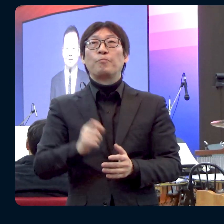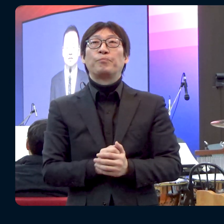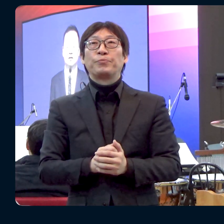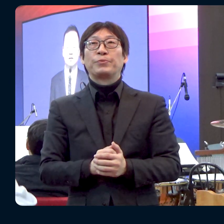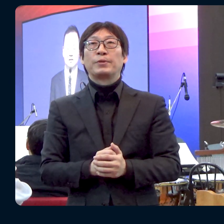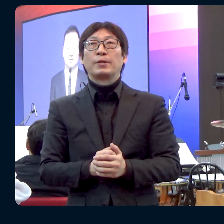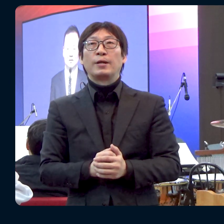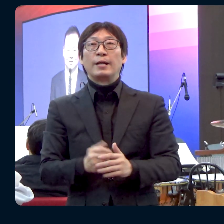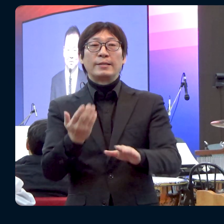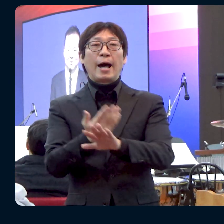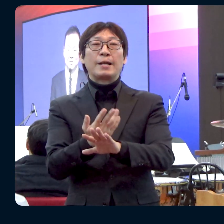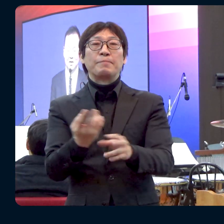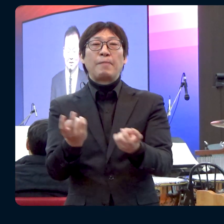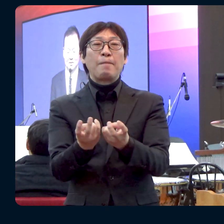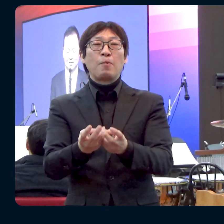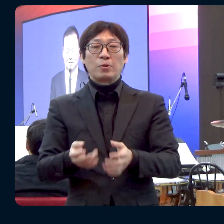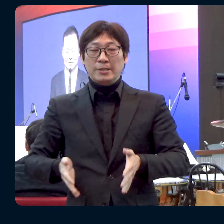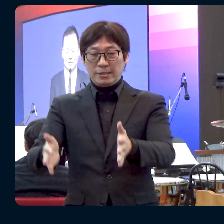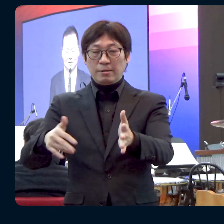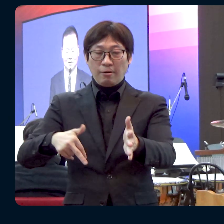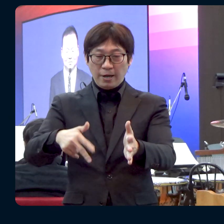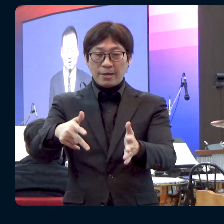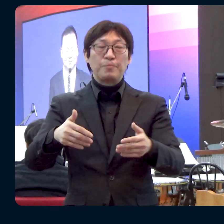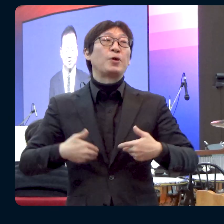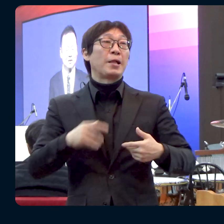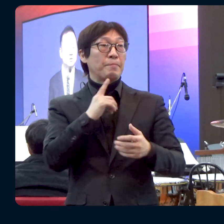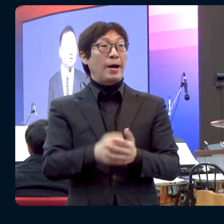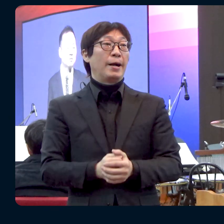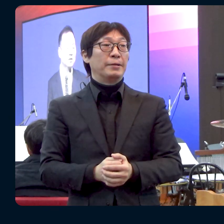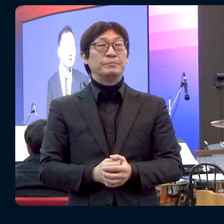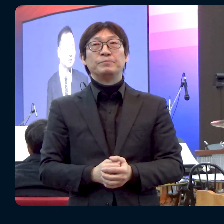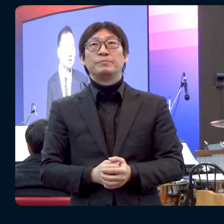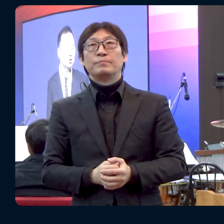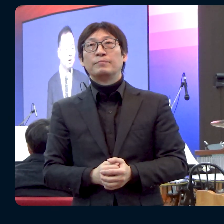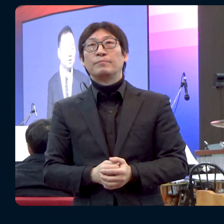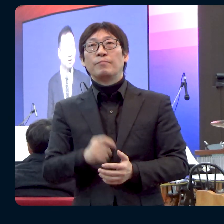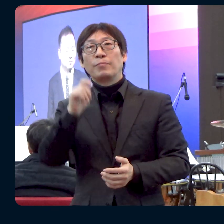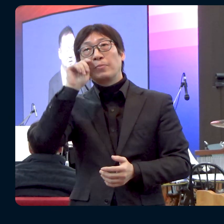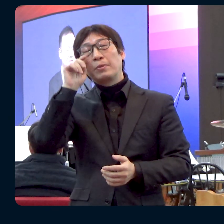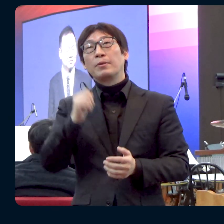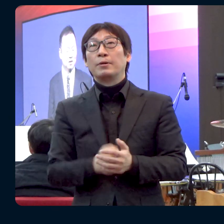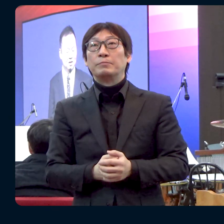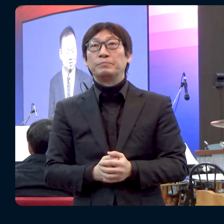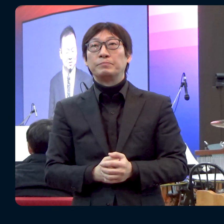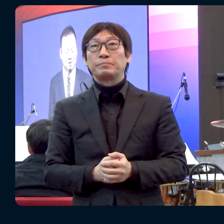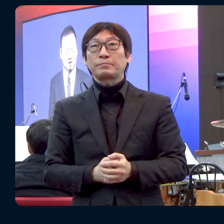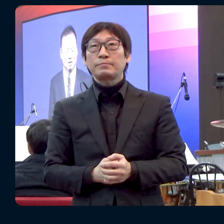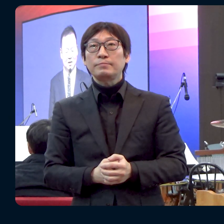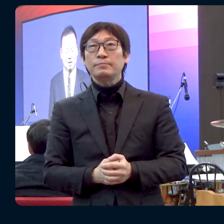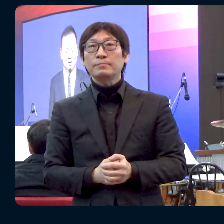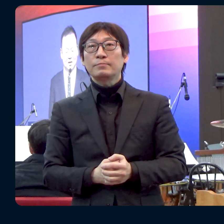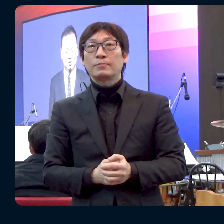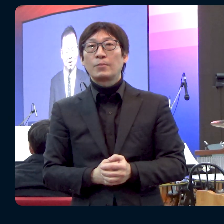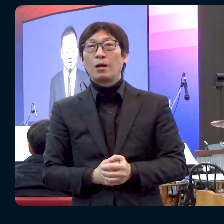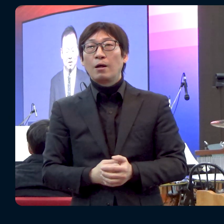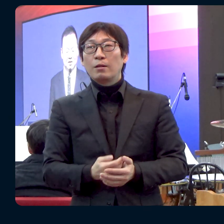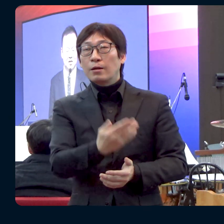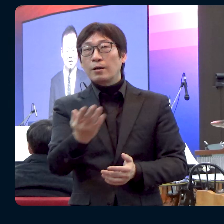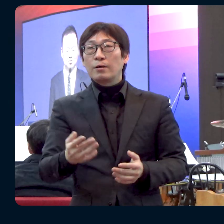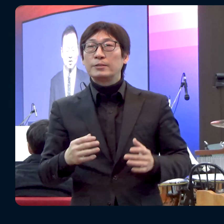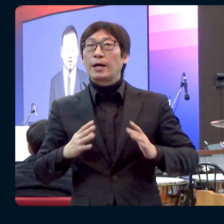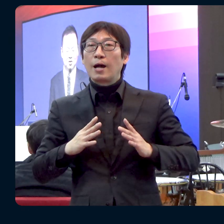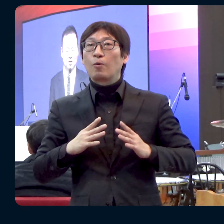성도는 다른 시각을 가지는 사람들입니다. 빌립보서 3장에서 만나는 사도 바울의 답답함이